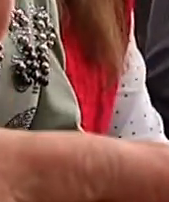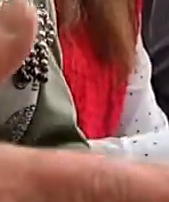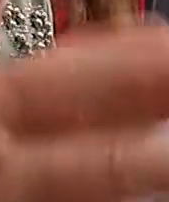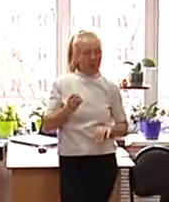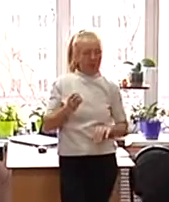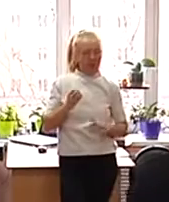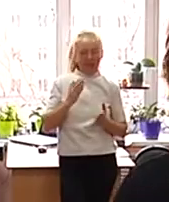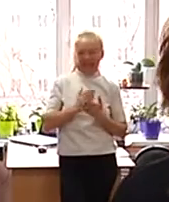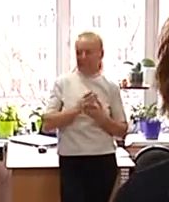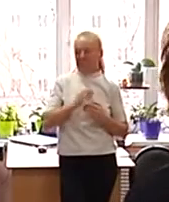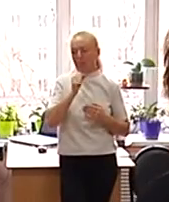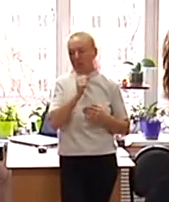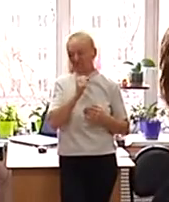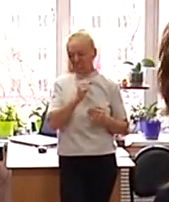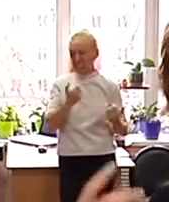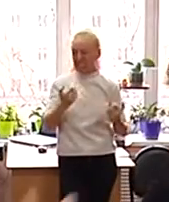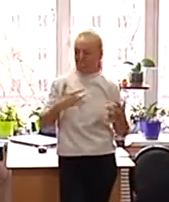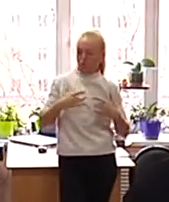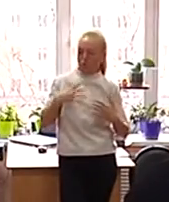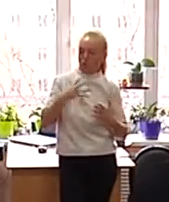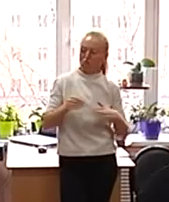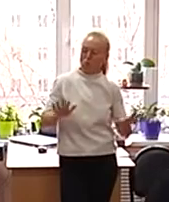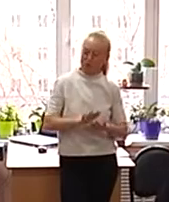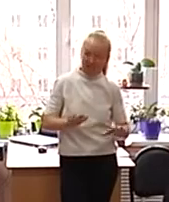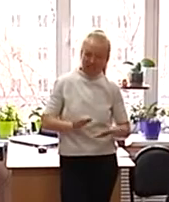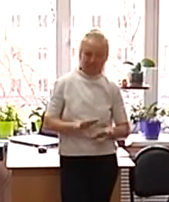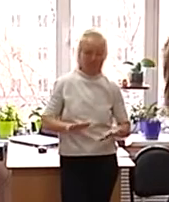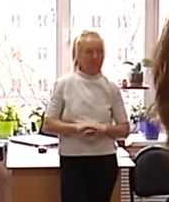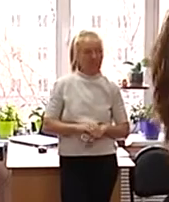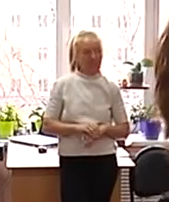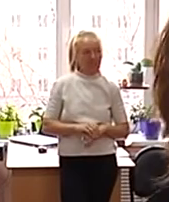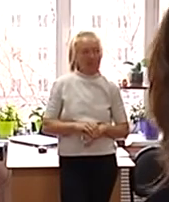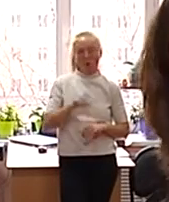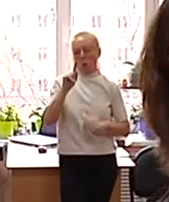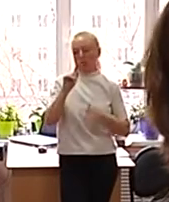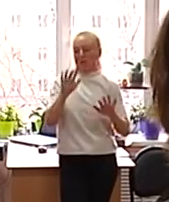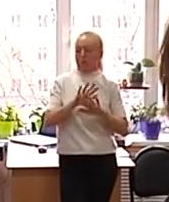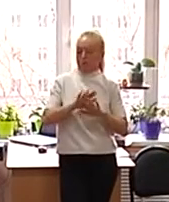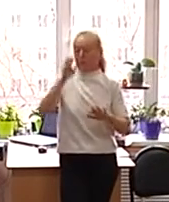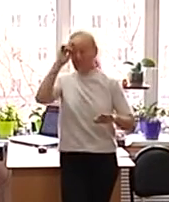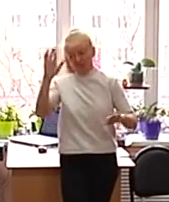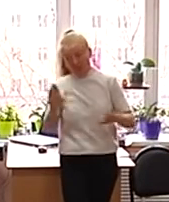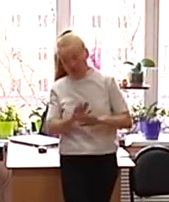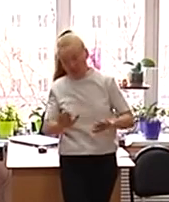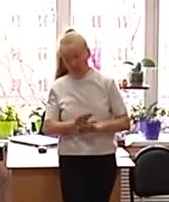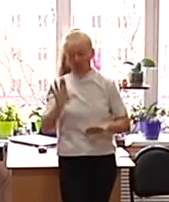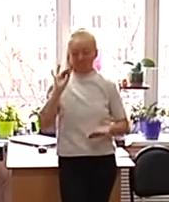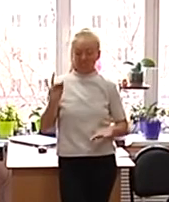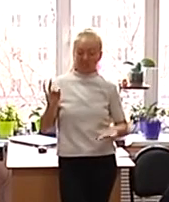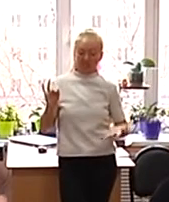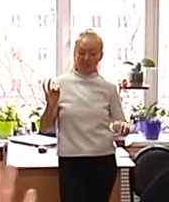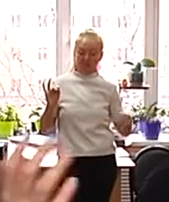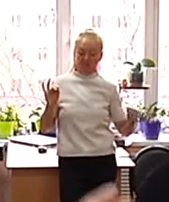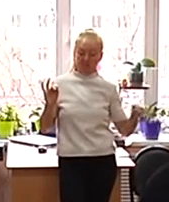подобную встречу. Очень хорошо, когда перед каждой песней немножко доносишь смысл. Это важно,